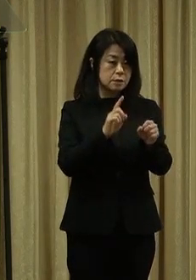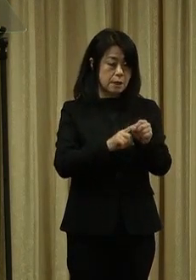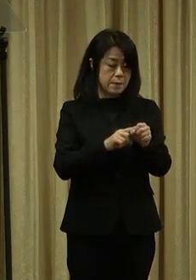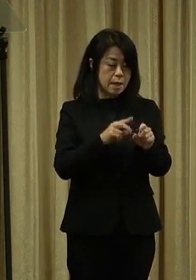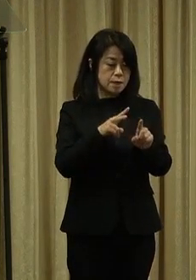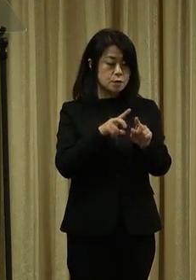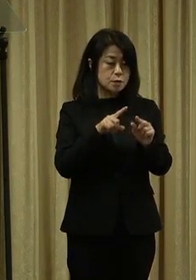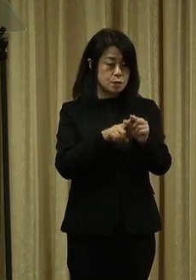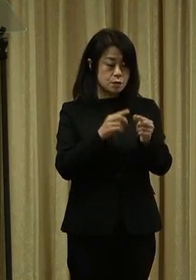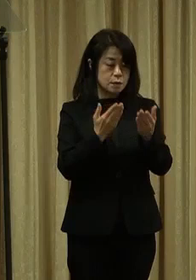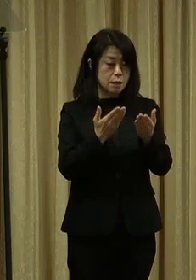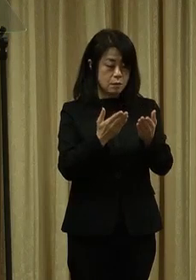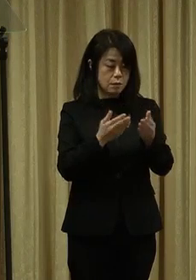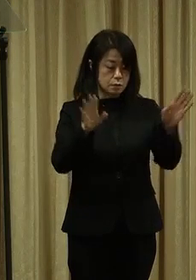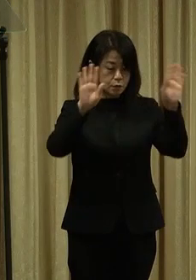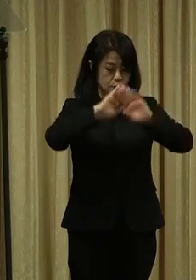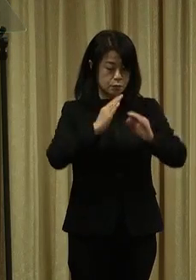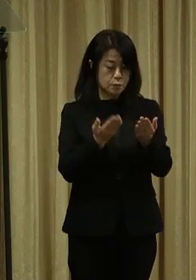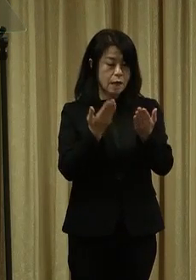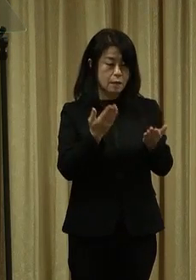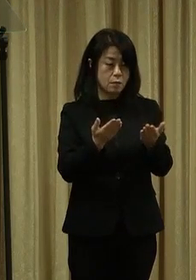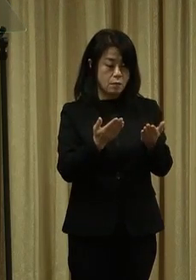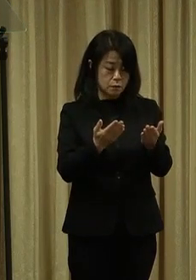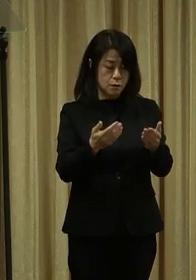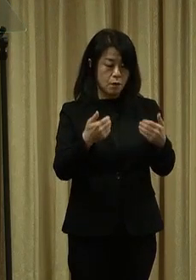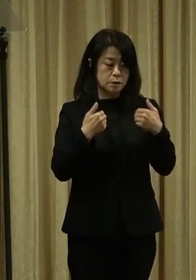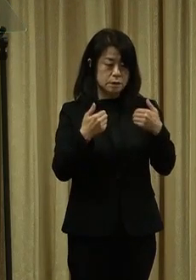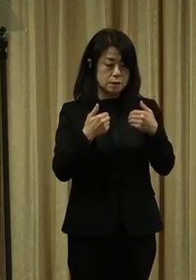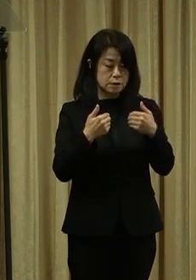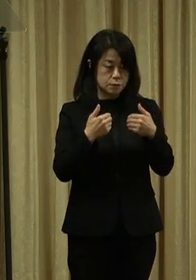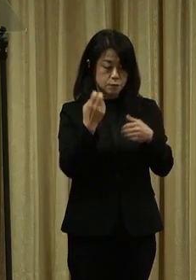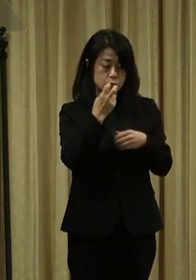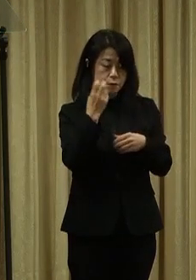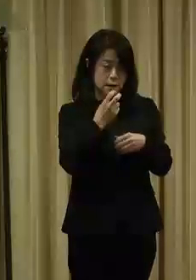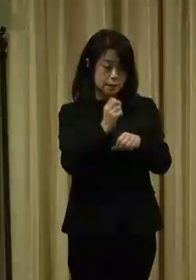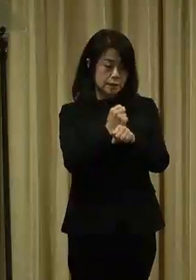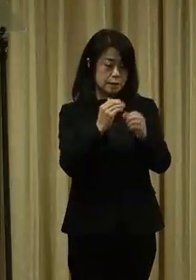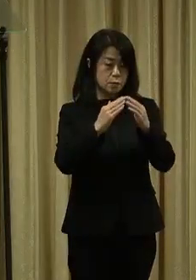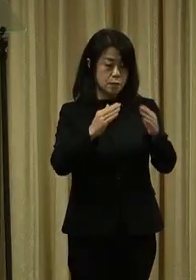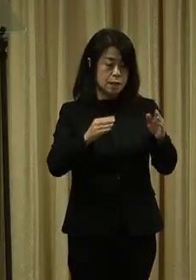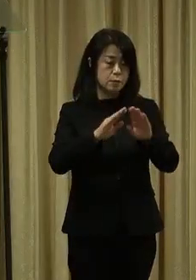学級の設置に関するニーズ調査や検討会を実施します。